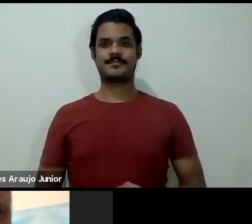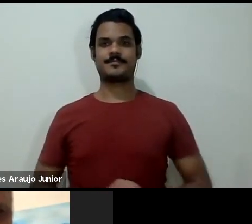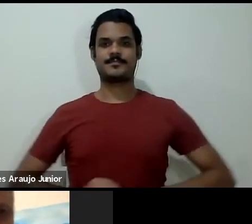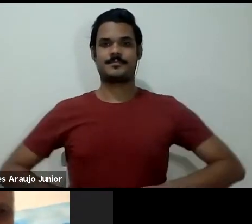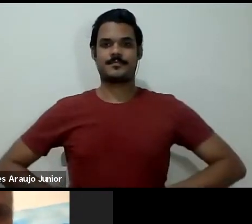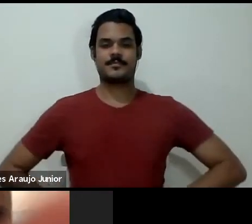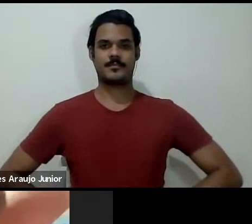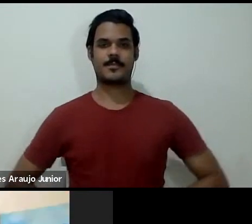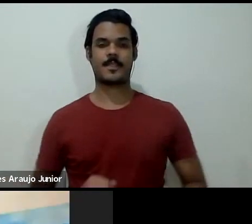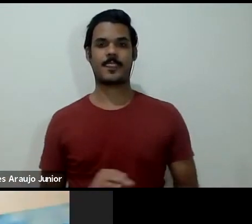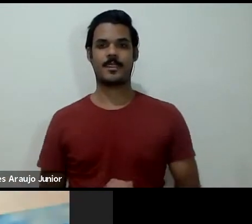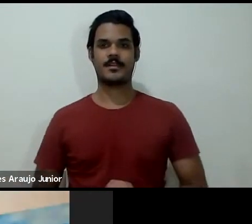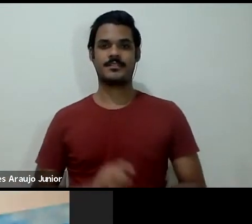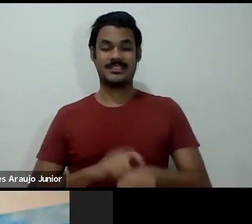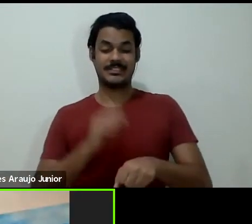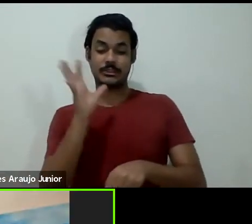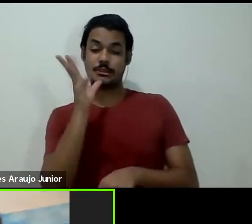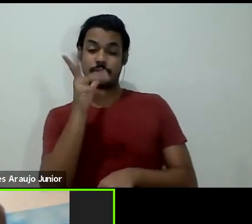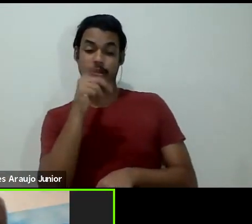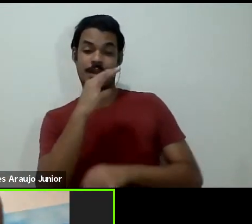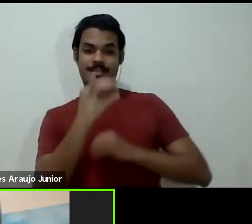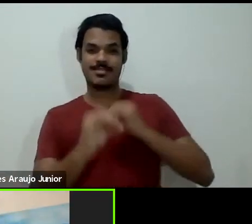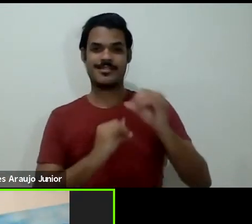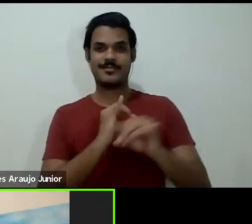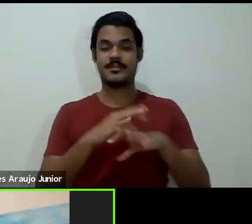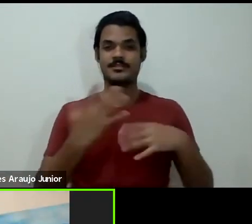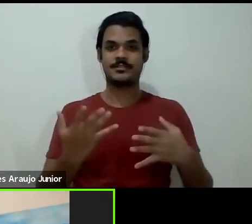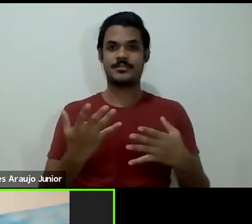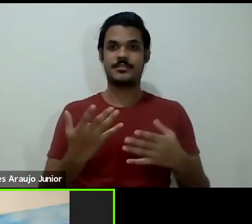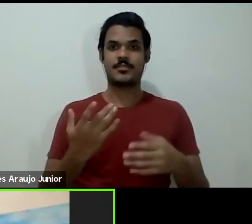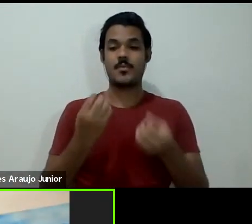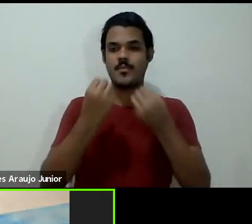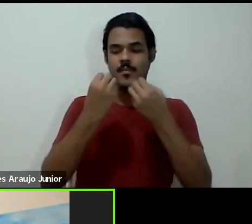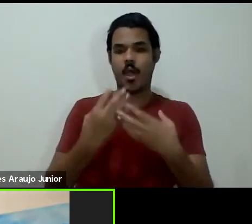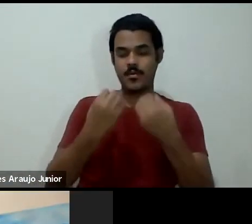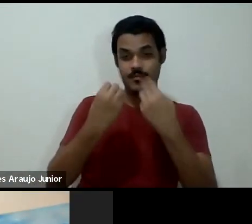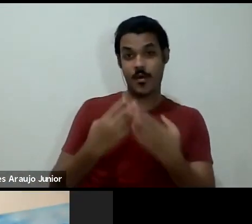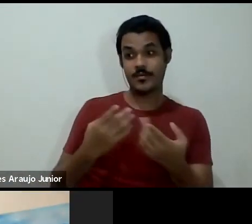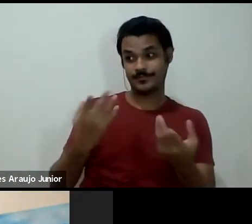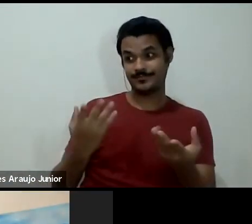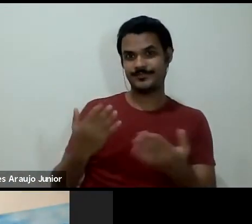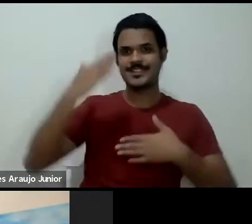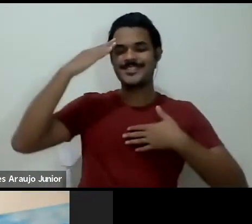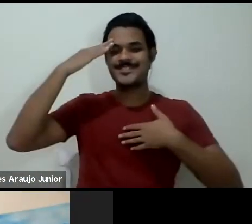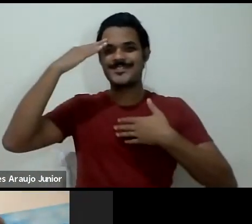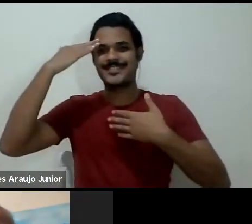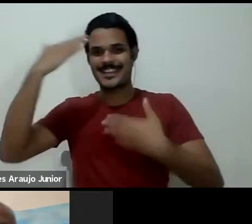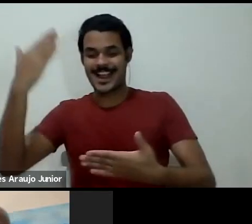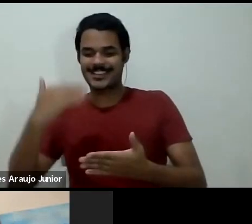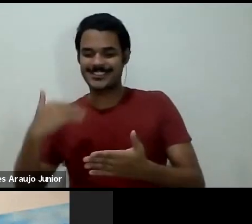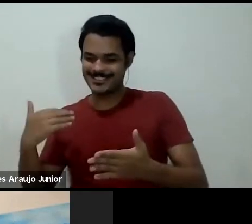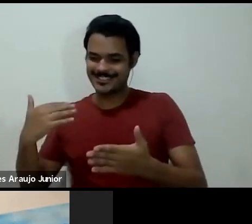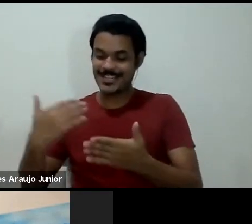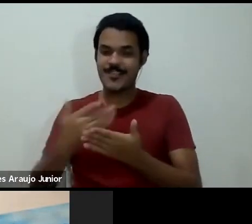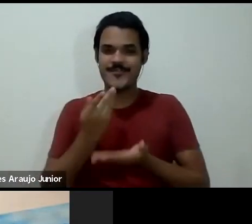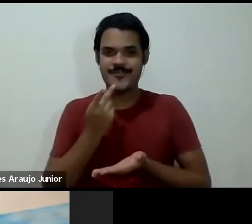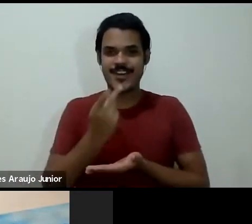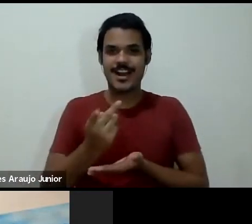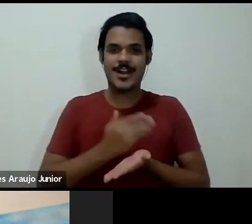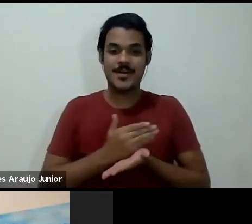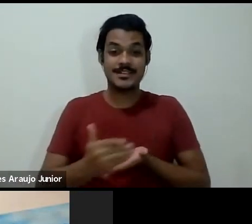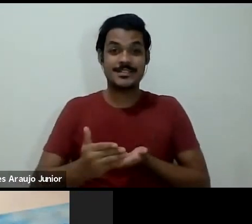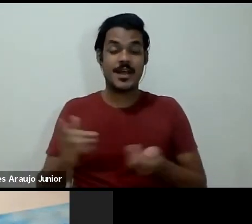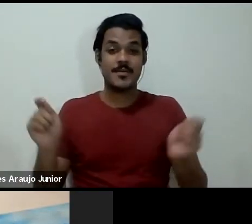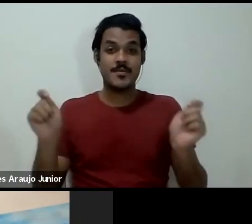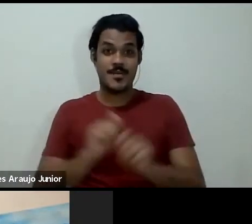As demoras da internet. Agora, Ednilson, muito obrigada pela presença. Claro,